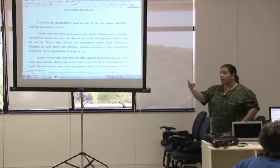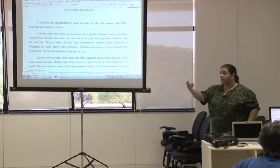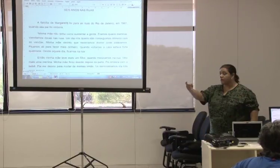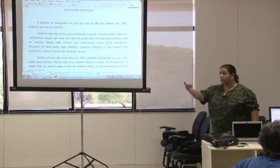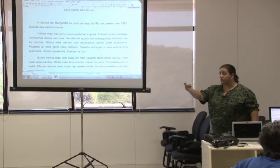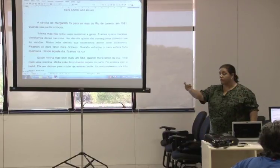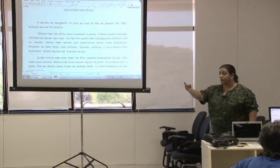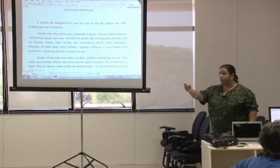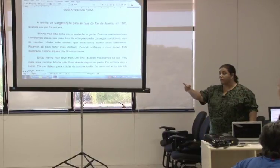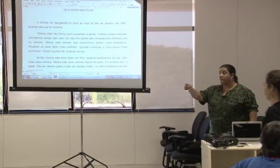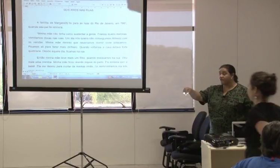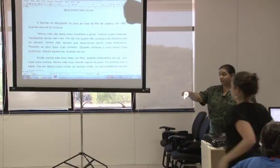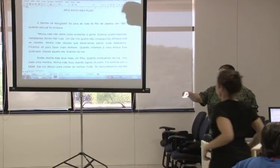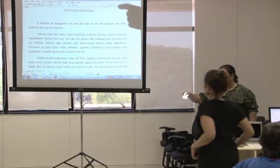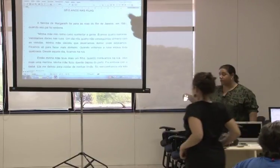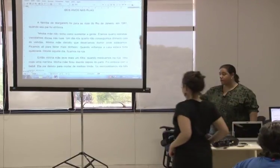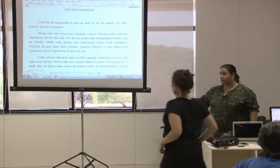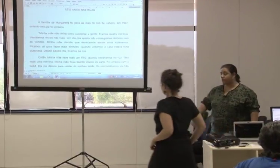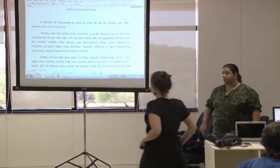Vem. Vem.